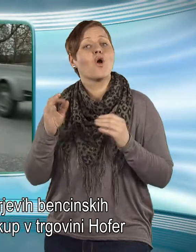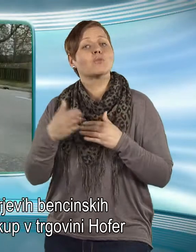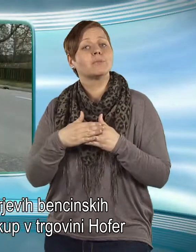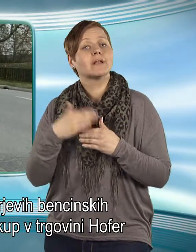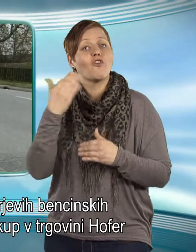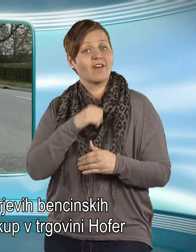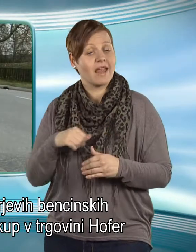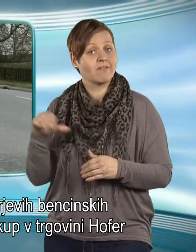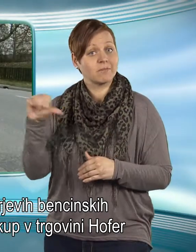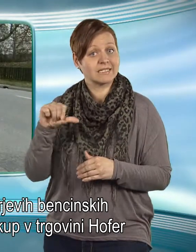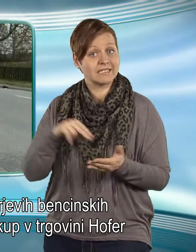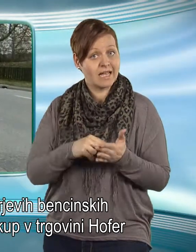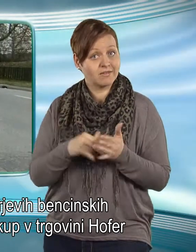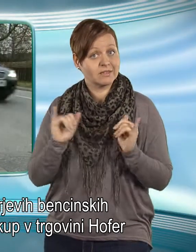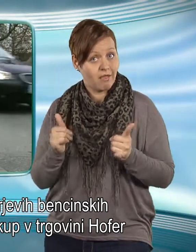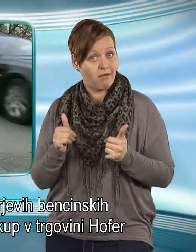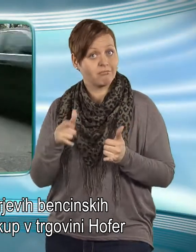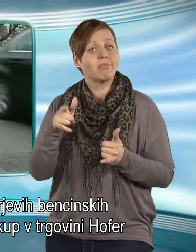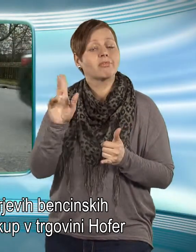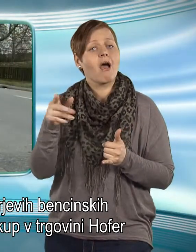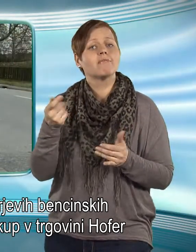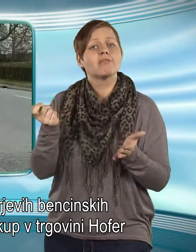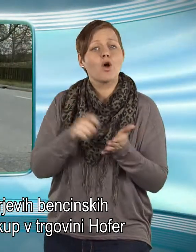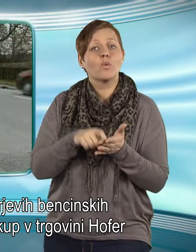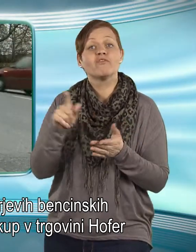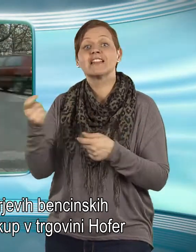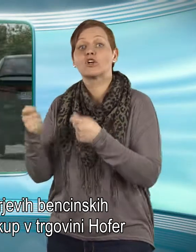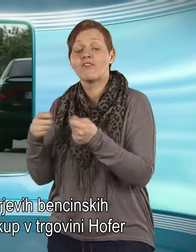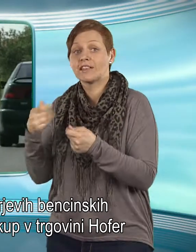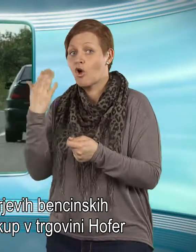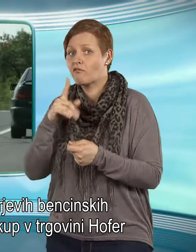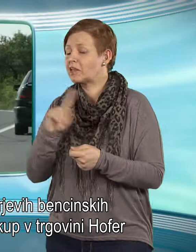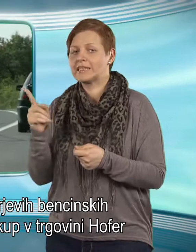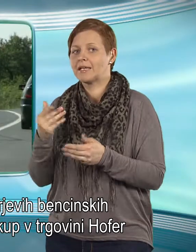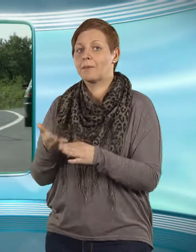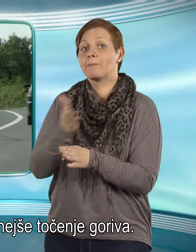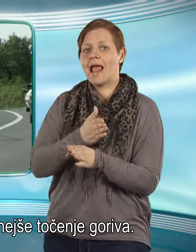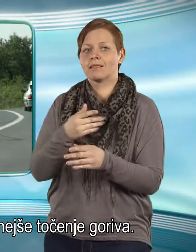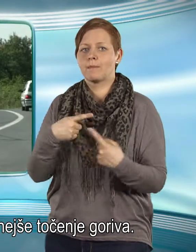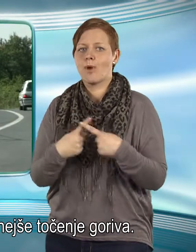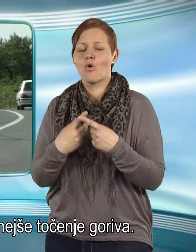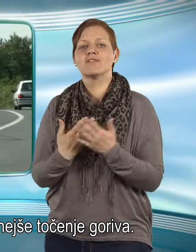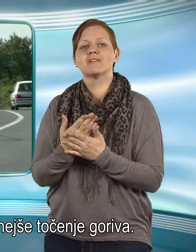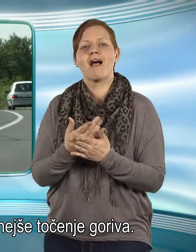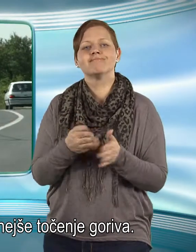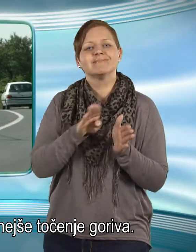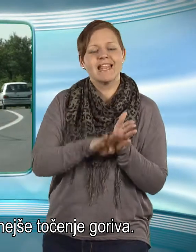Dobro pri Hoferovih bencinskih servisih je, da nakup v trgovini Hofer ni predpogoj za cenejše točenje